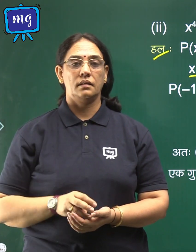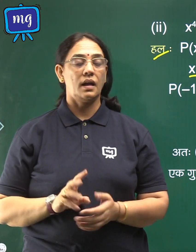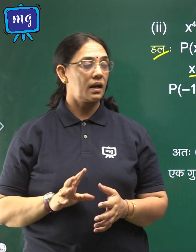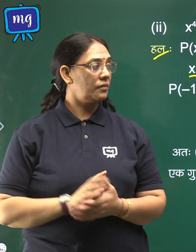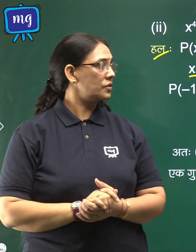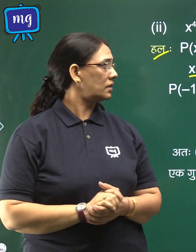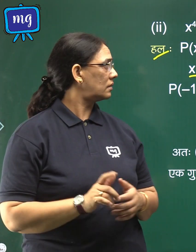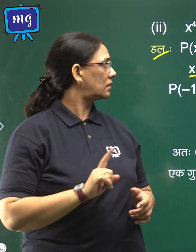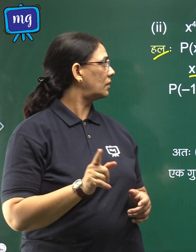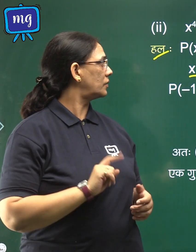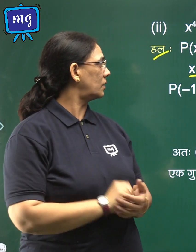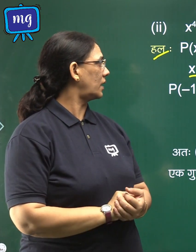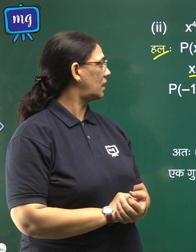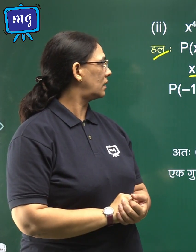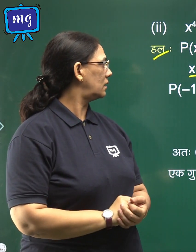-1 की घात 2